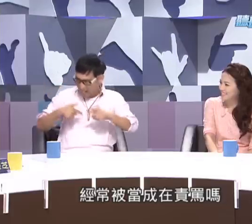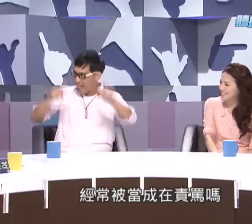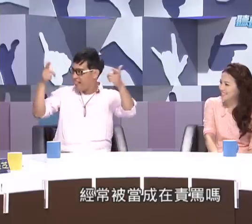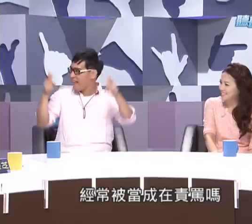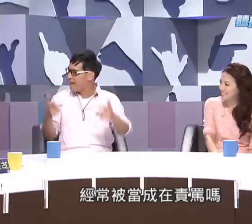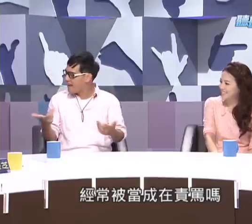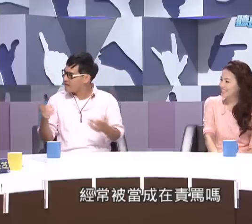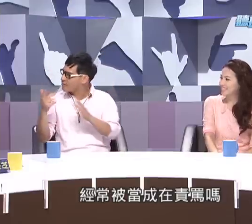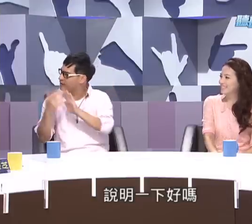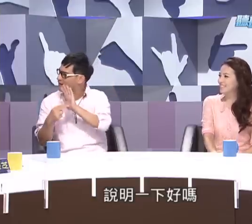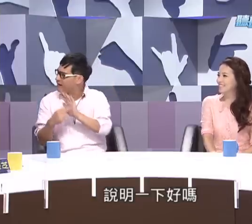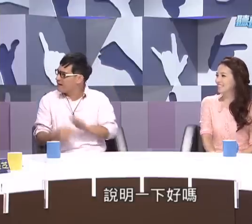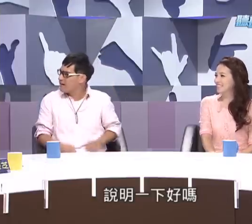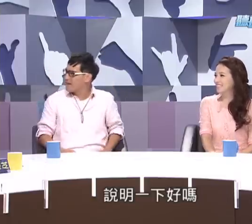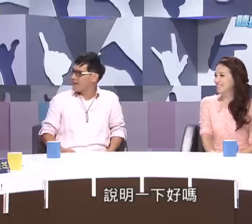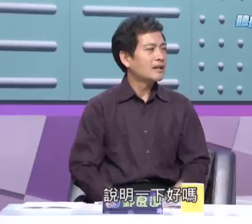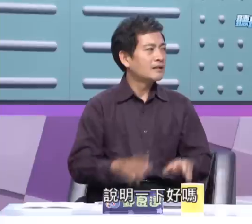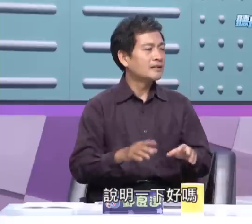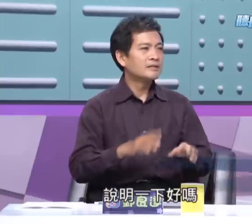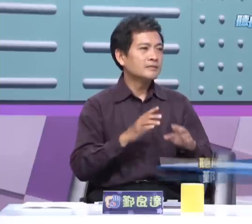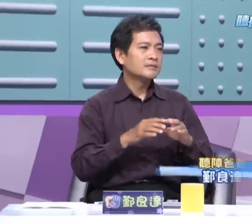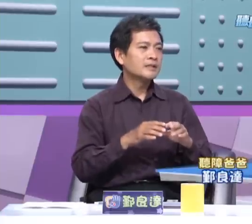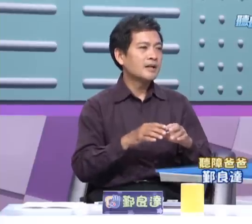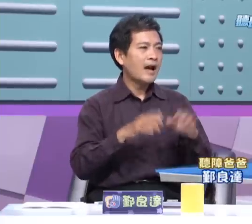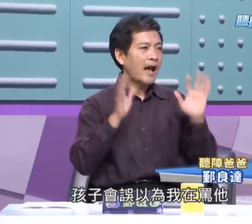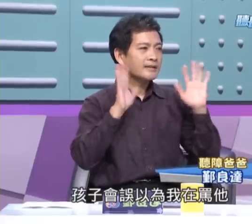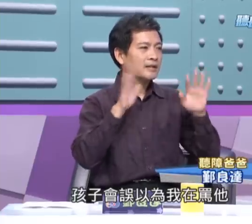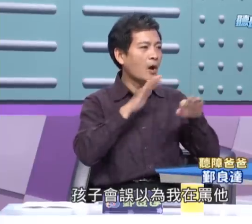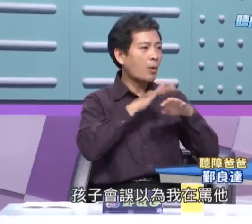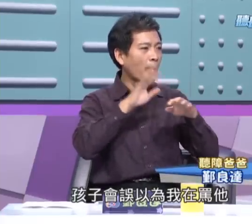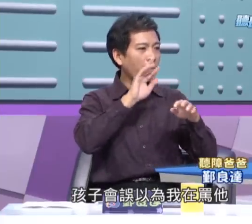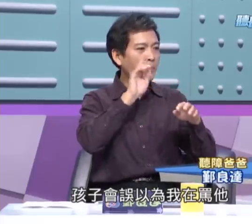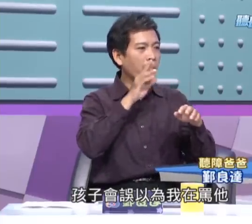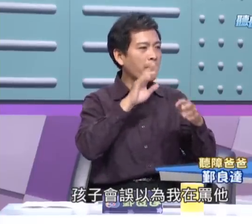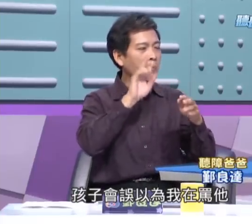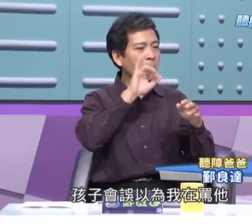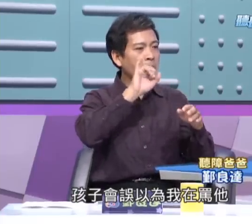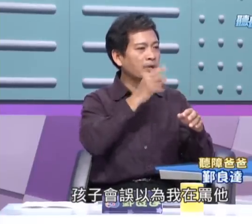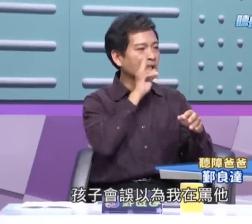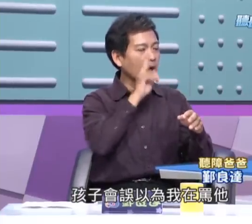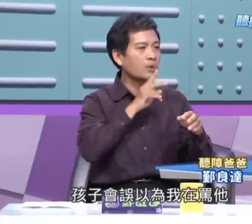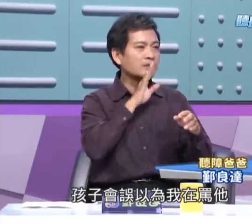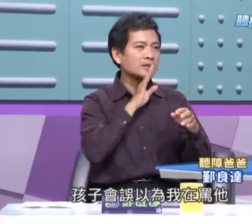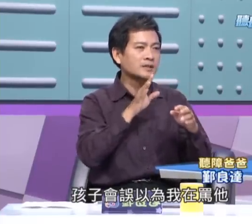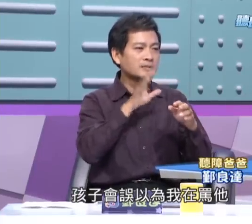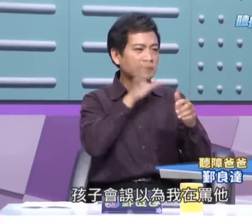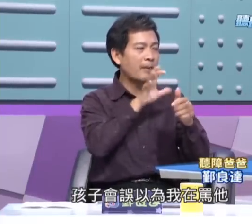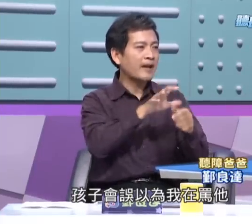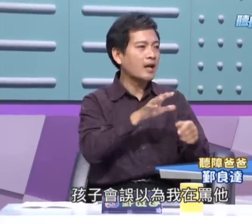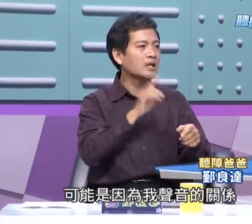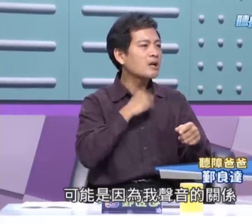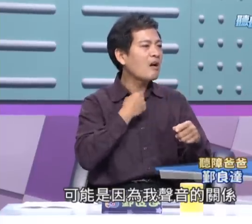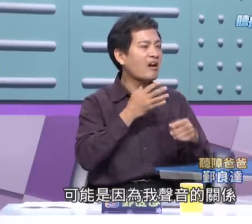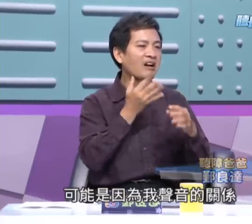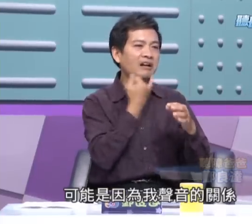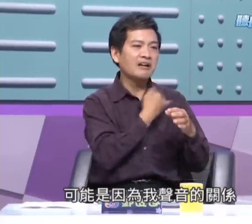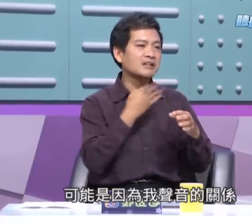吗？说明一下好吗？孩子会误以为我在骂他，可能是因为